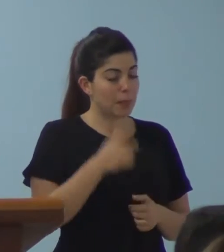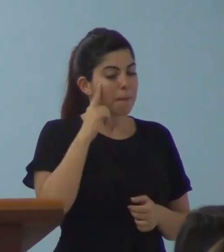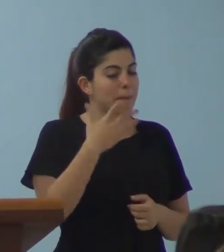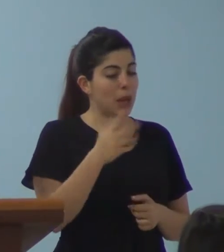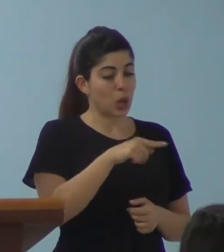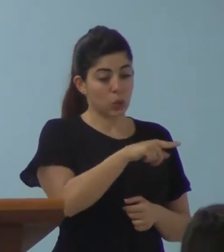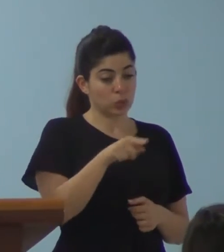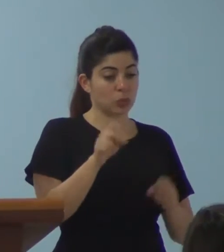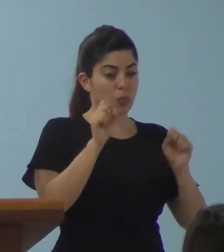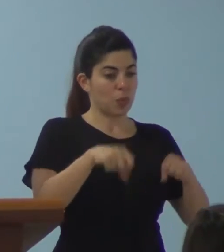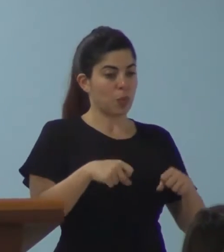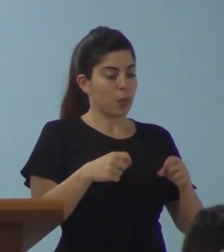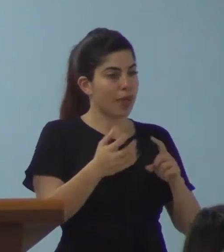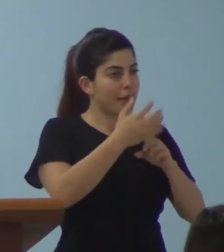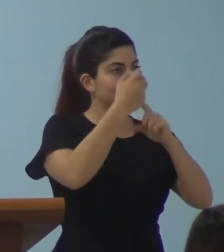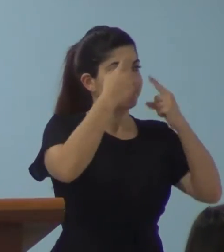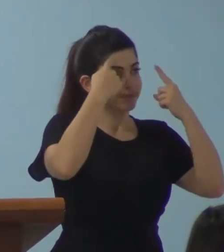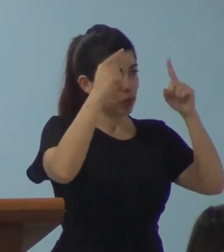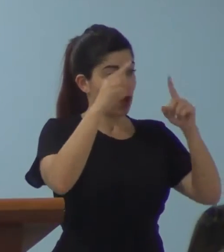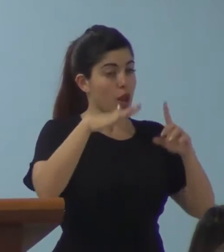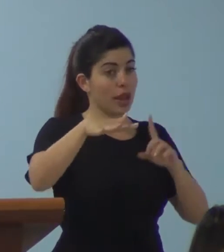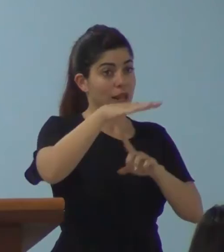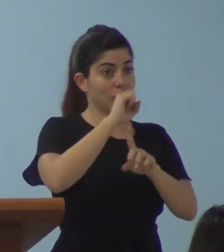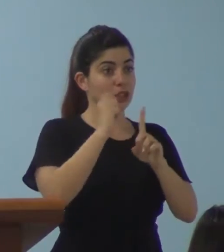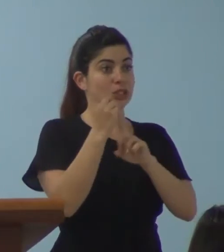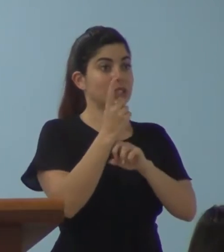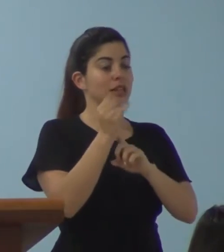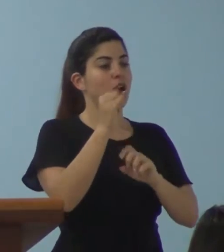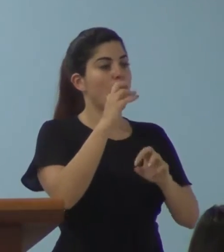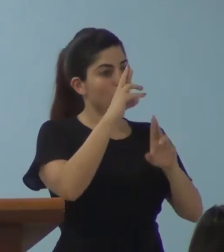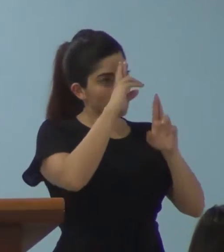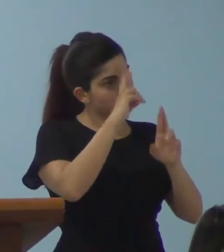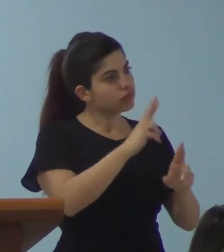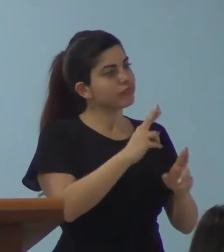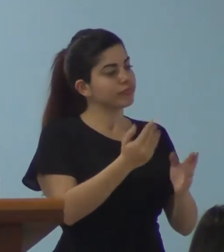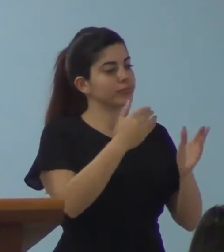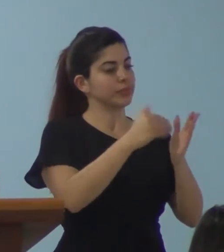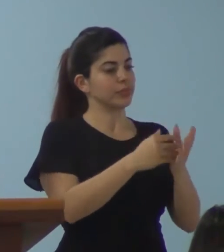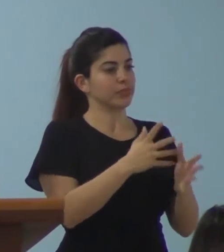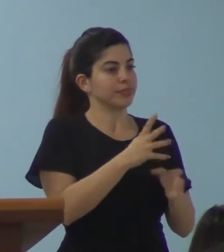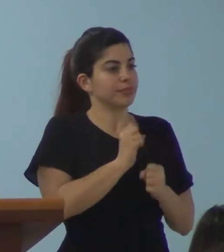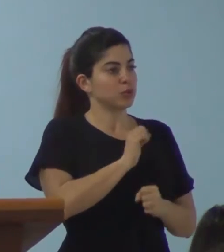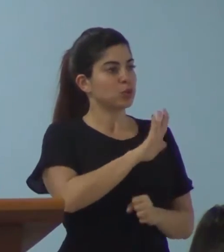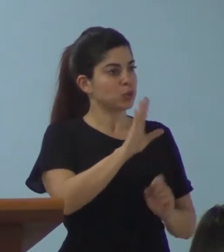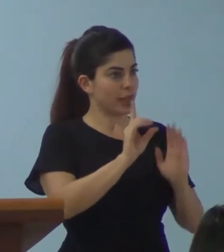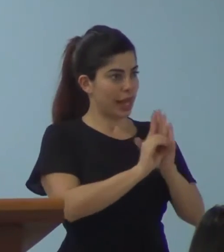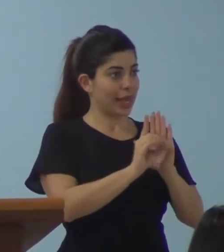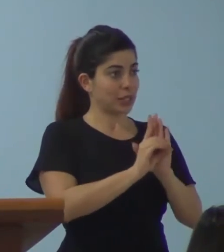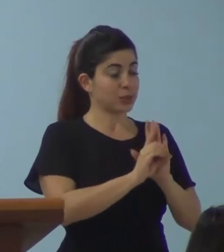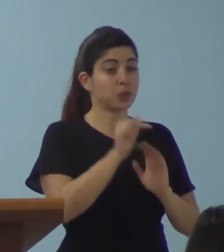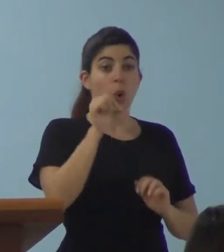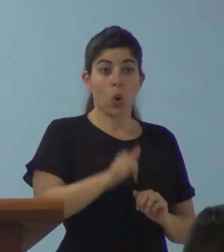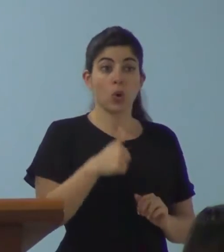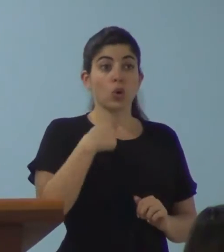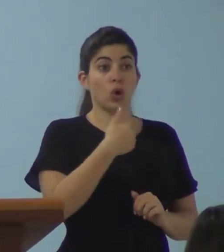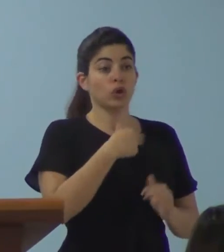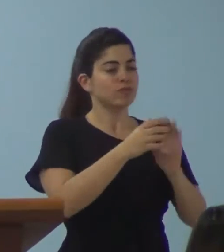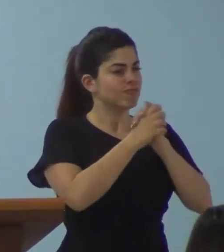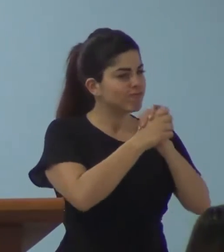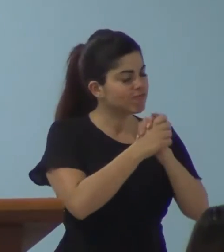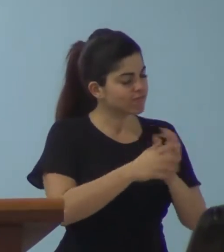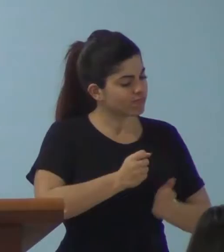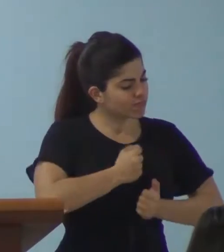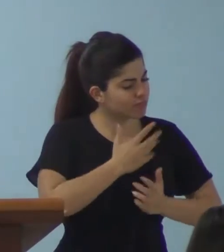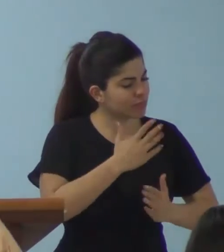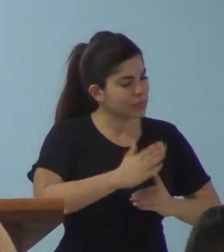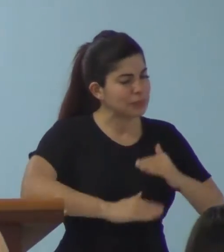que ustedes alcancen en la sociedad la reivindicación de sus derechos. Hoy les felicitamos haciendo expresa